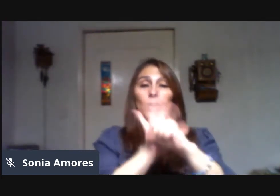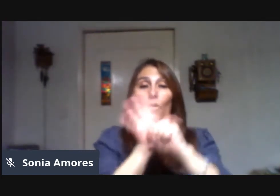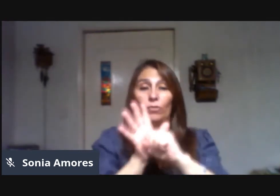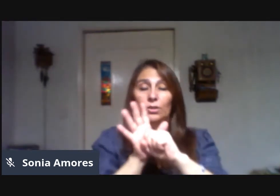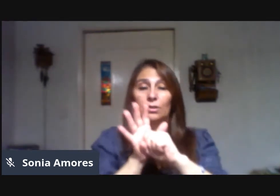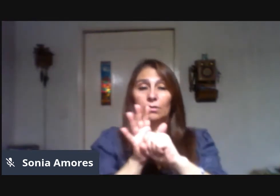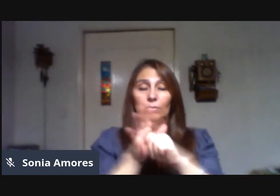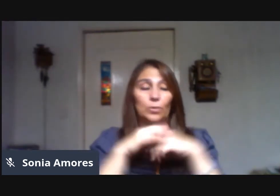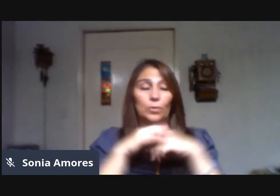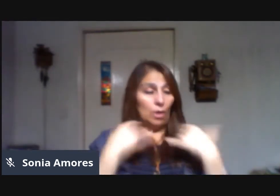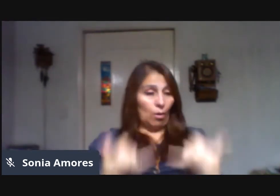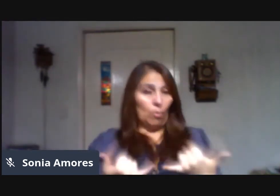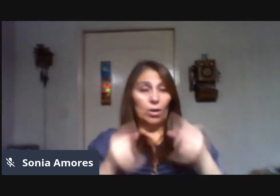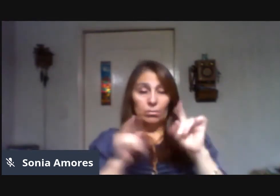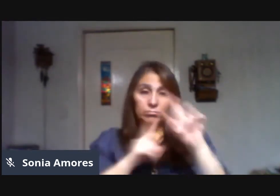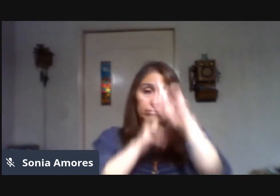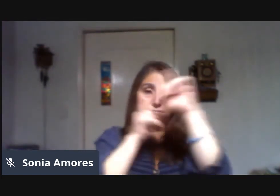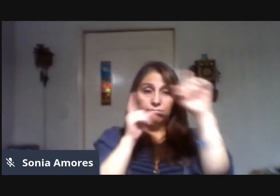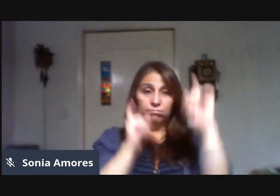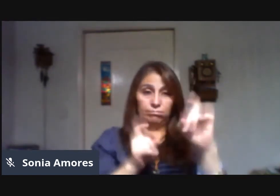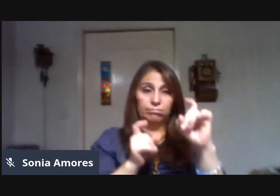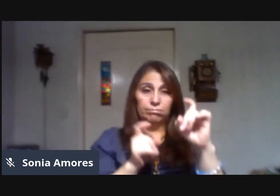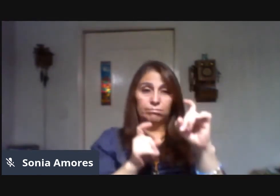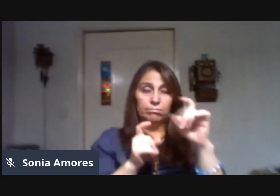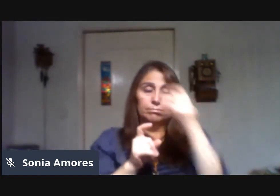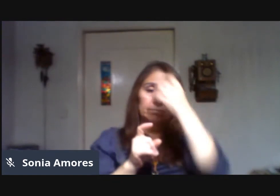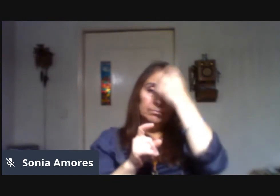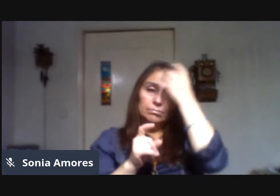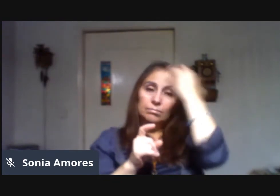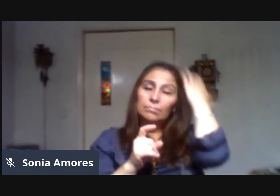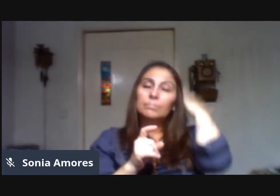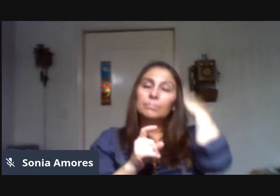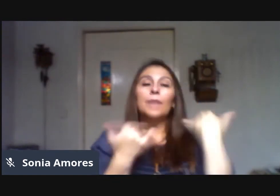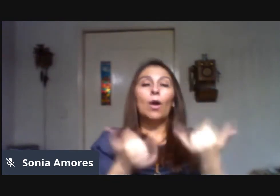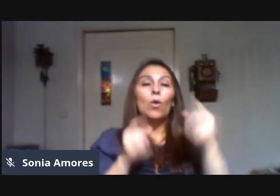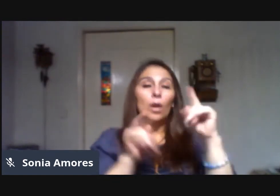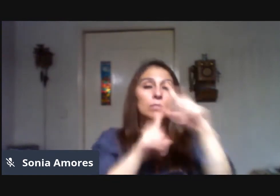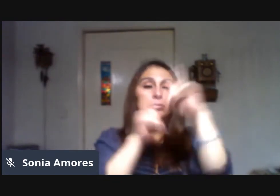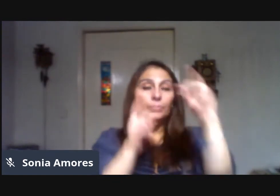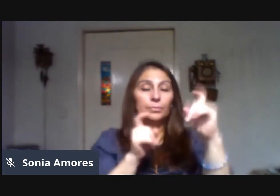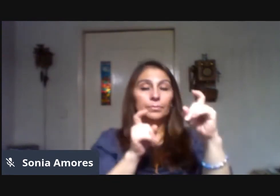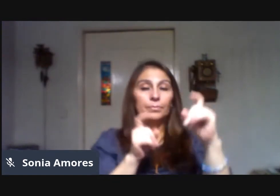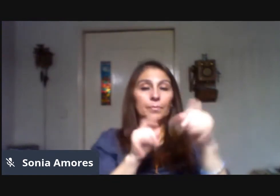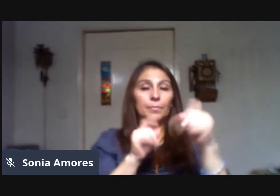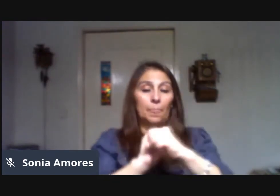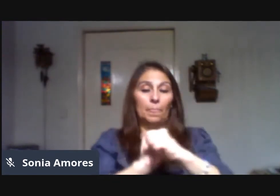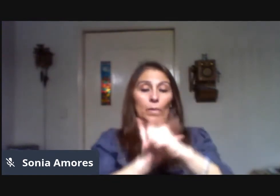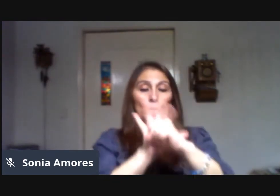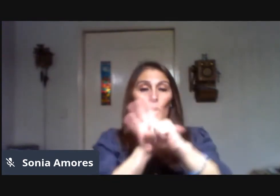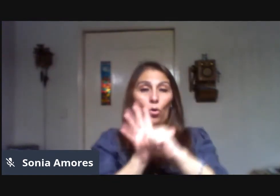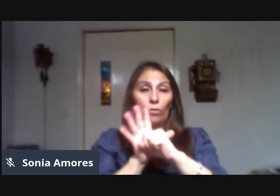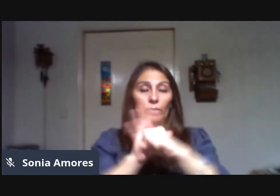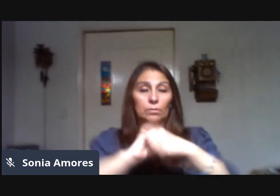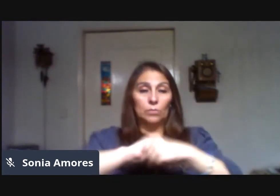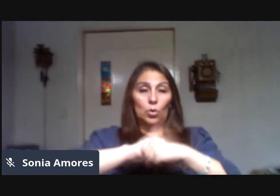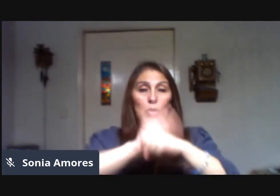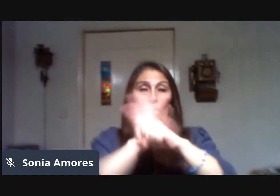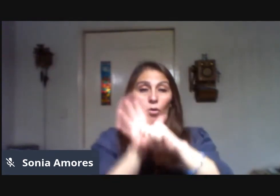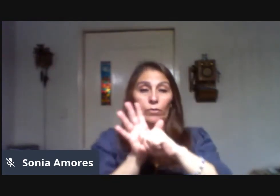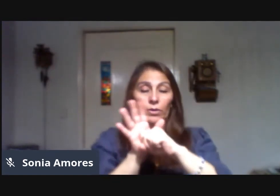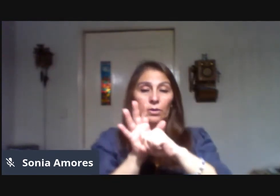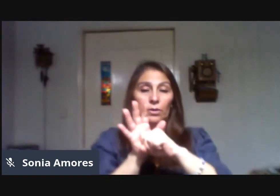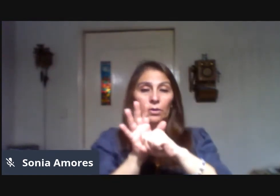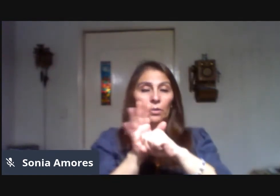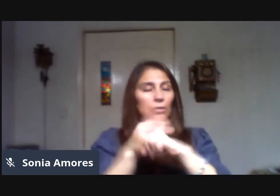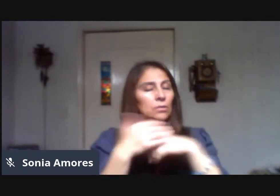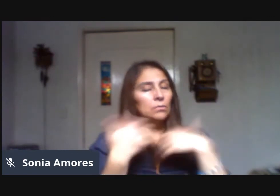también que se presenta, es que esta ventaja del COVID representa